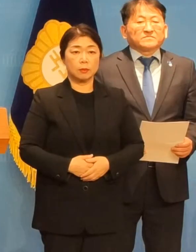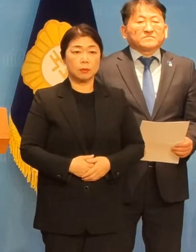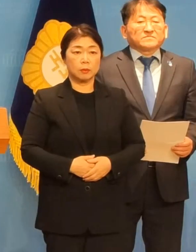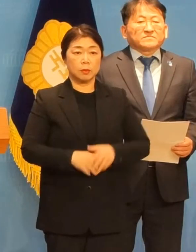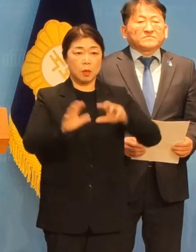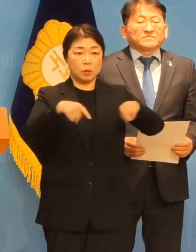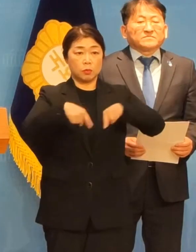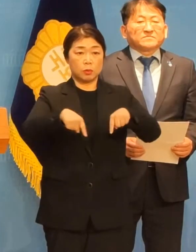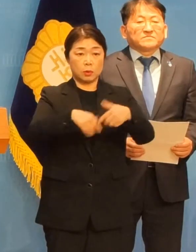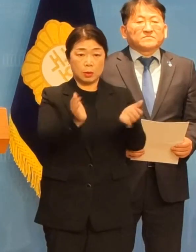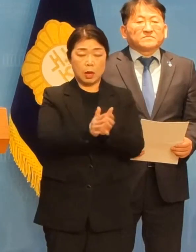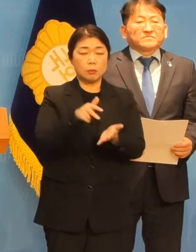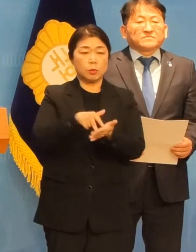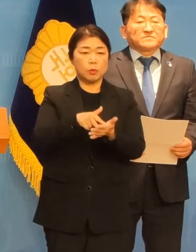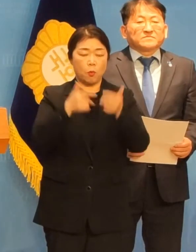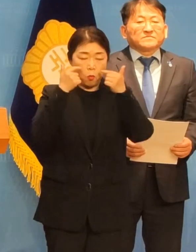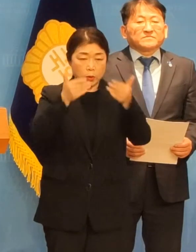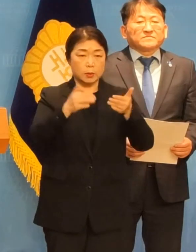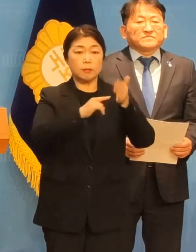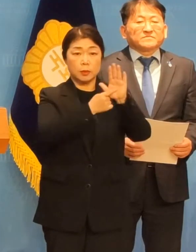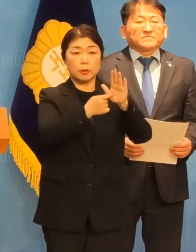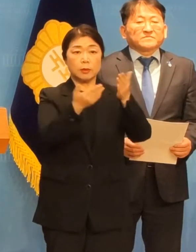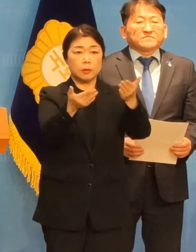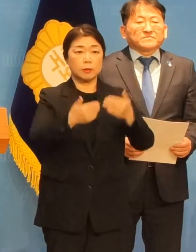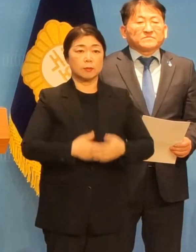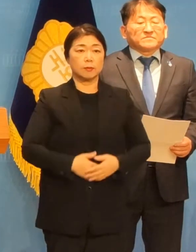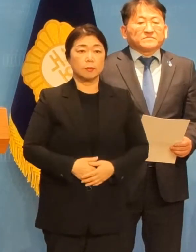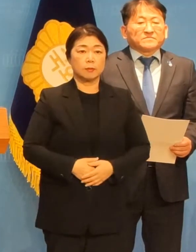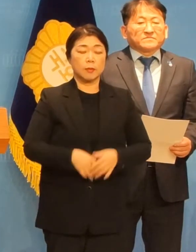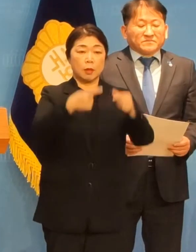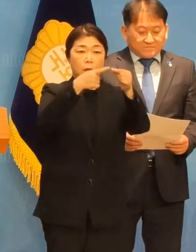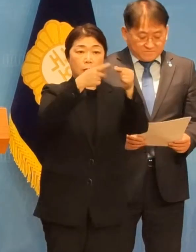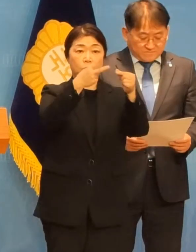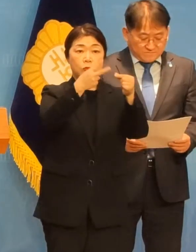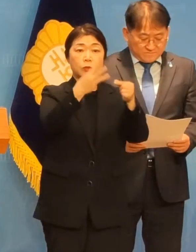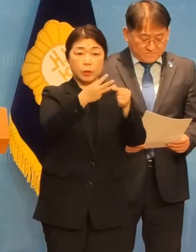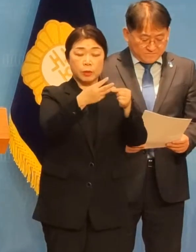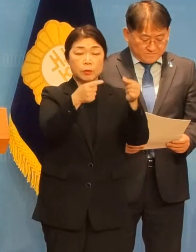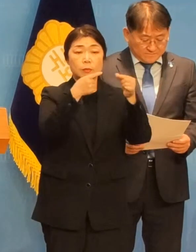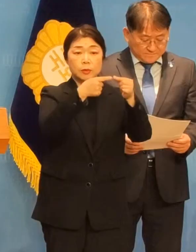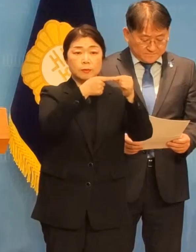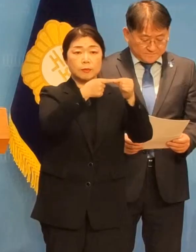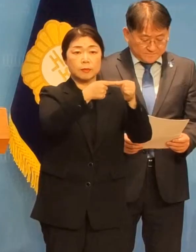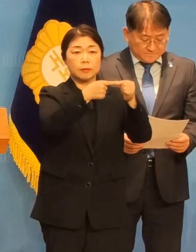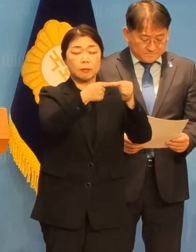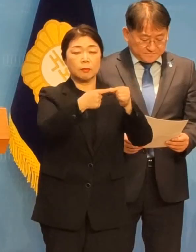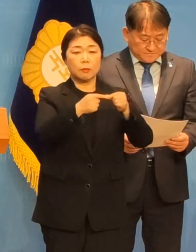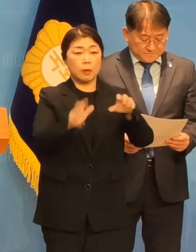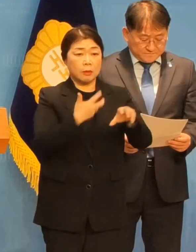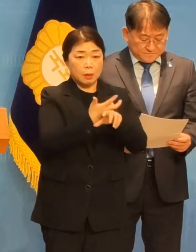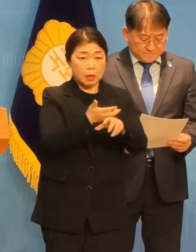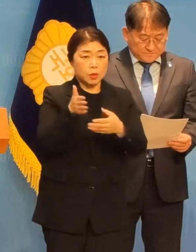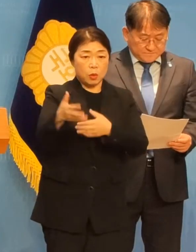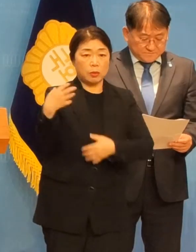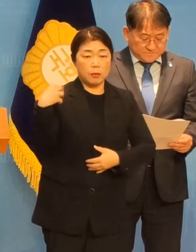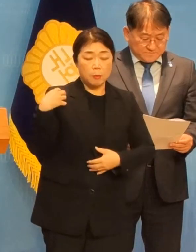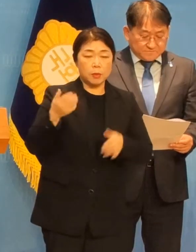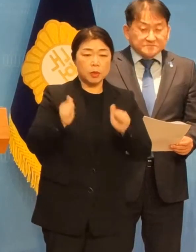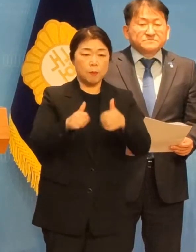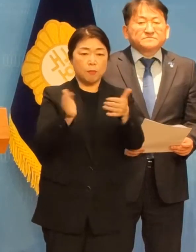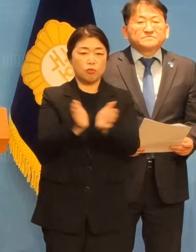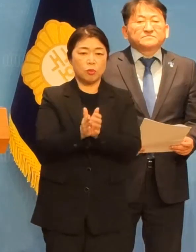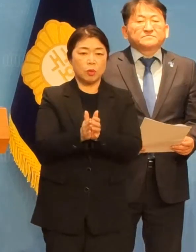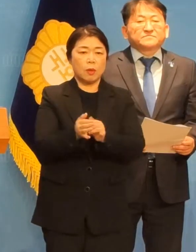조국혁신당의 목표는 매우 명확합니다. 세 가지입니다. 첫째, 내란 전담 재판부는